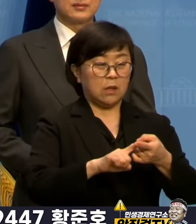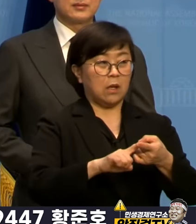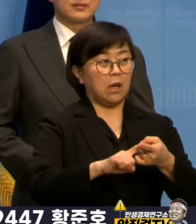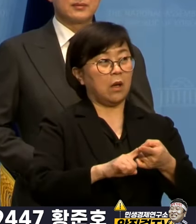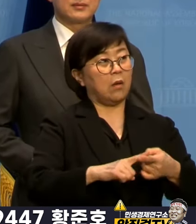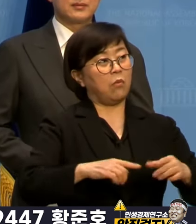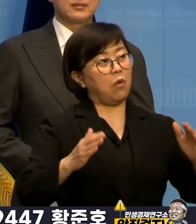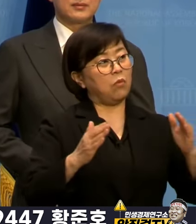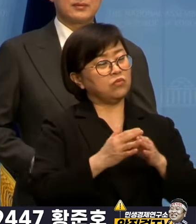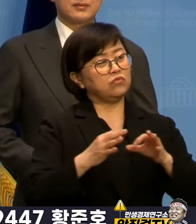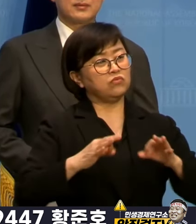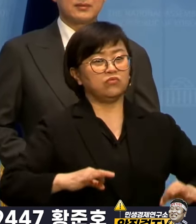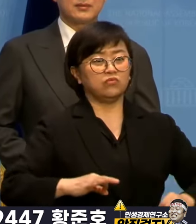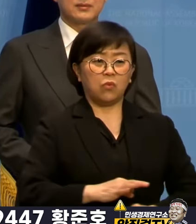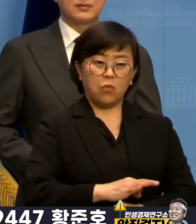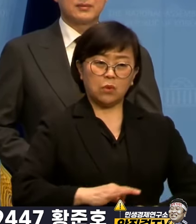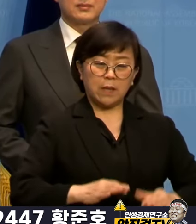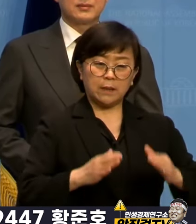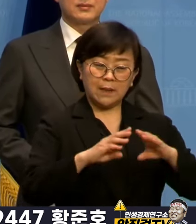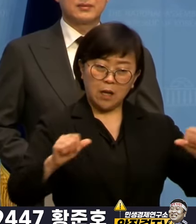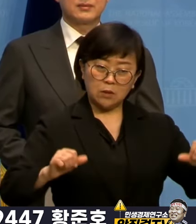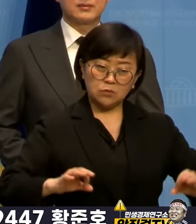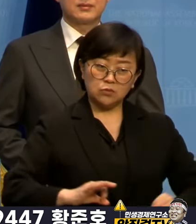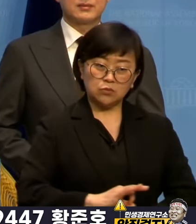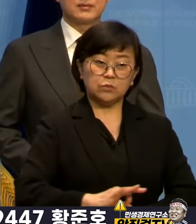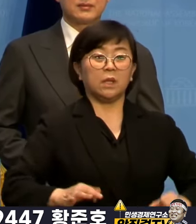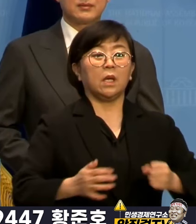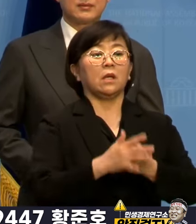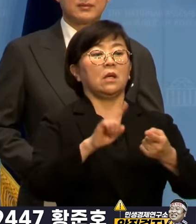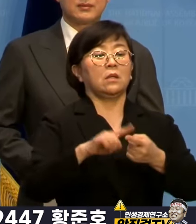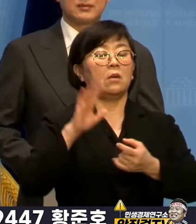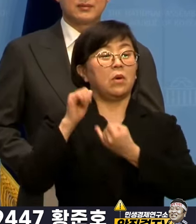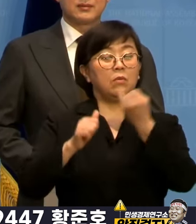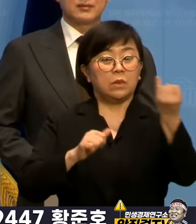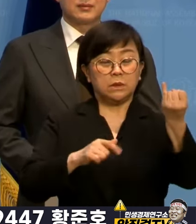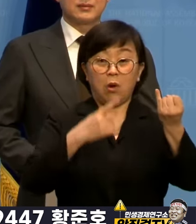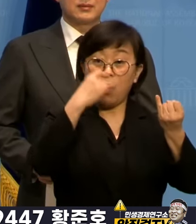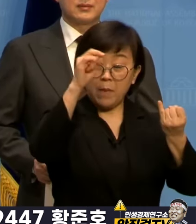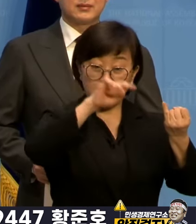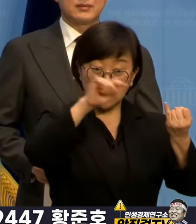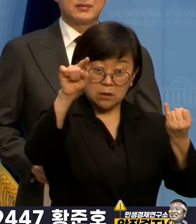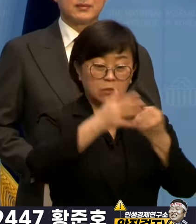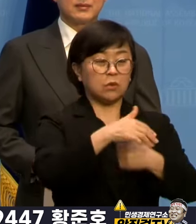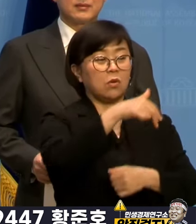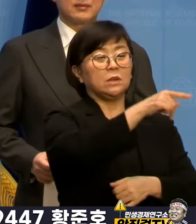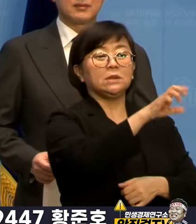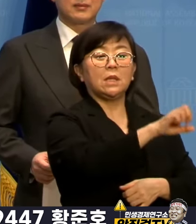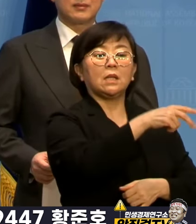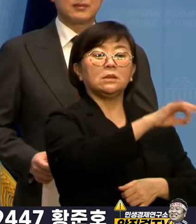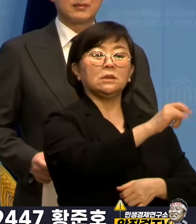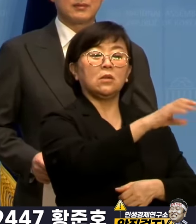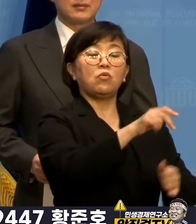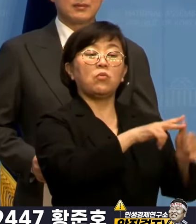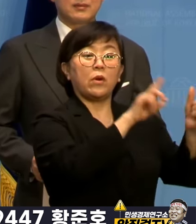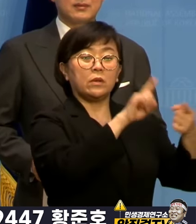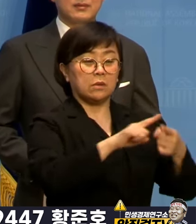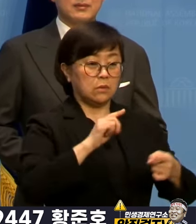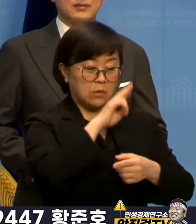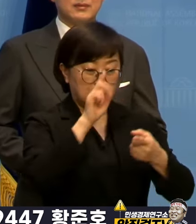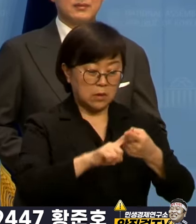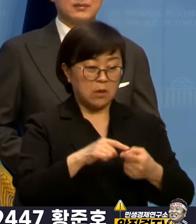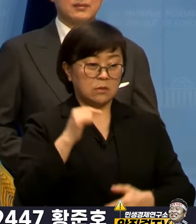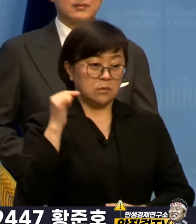비리 개발 비용이 있는 윤석열 김건희 신호승이가 뿐만 아니라 장진영 후보 등의 의혹에 대해서도